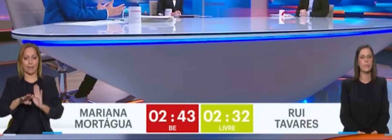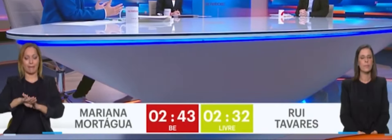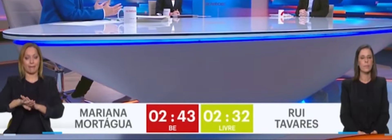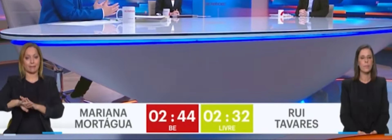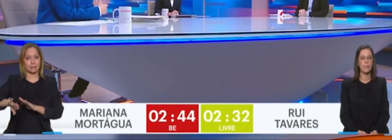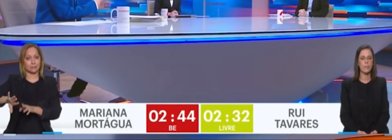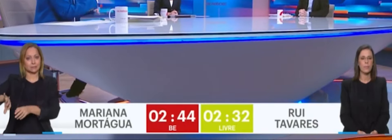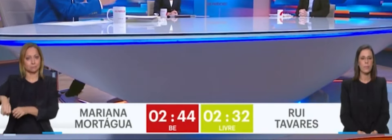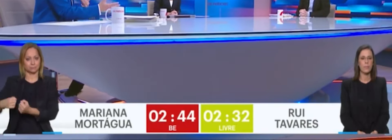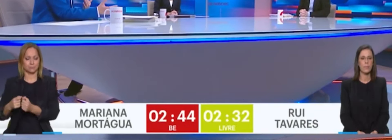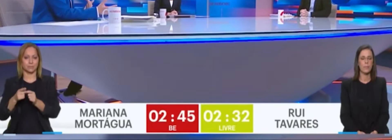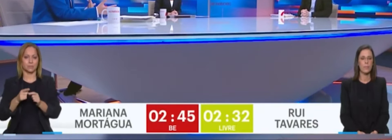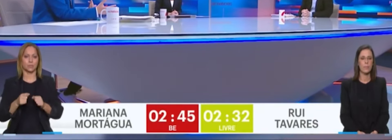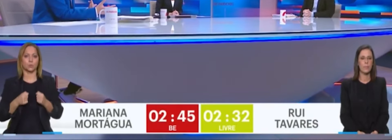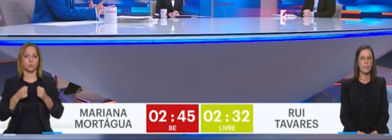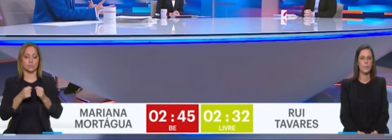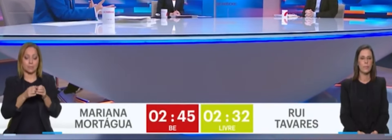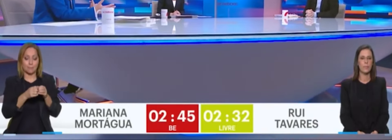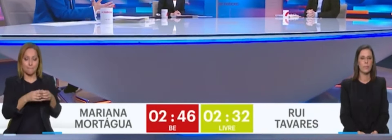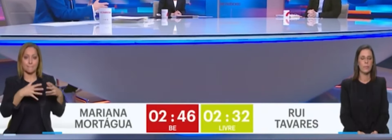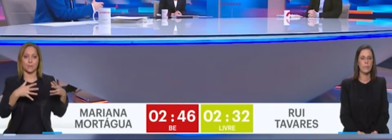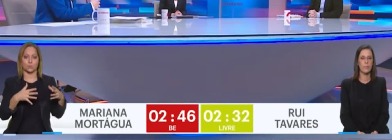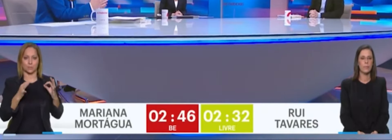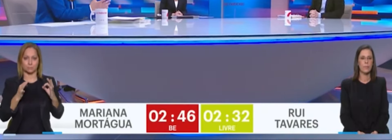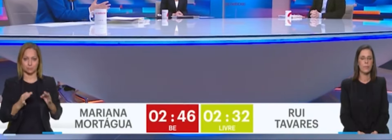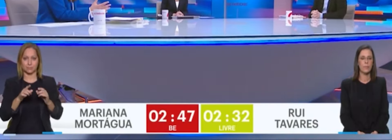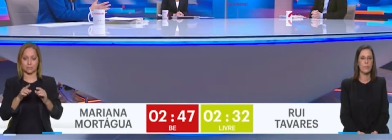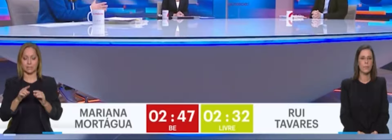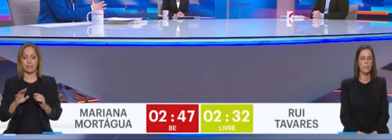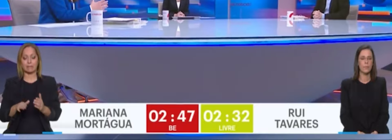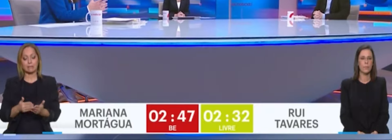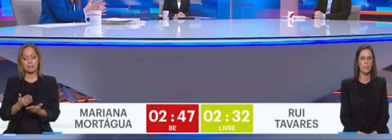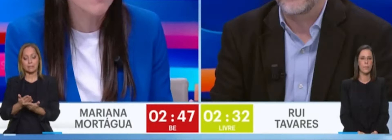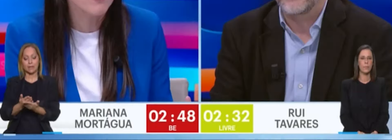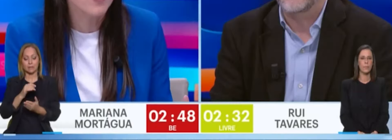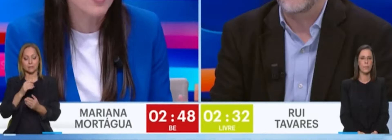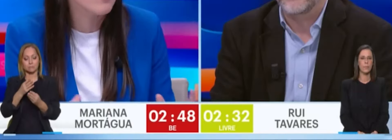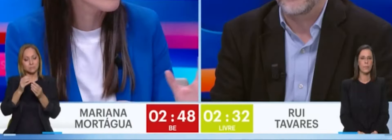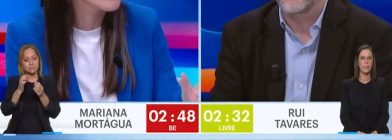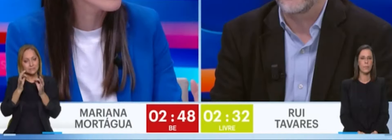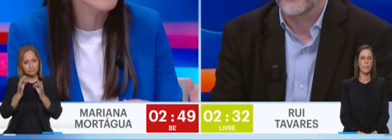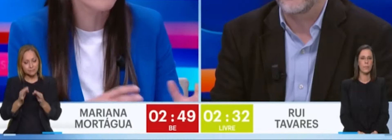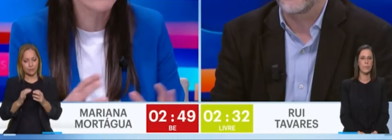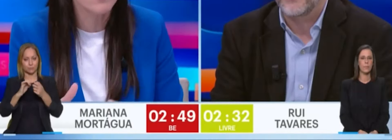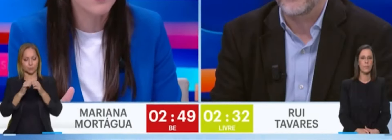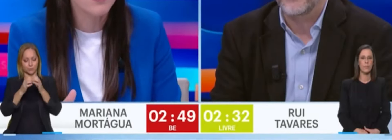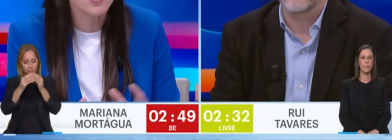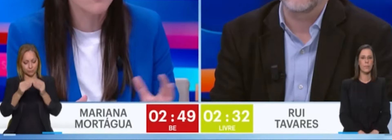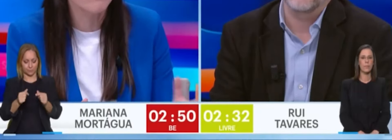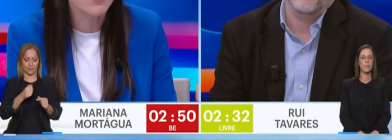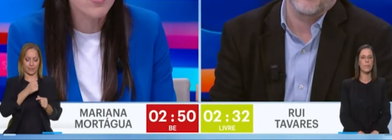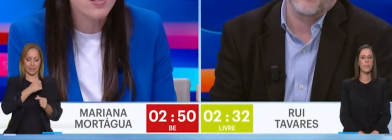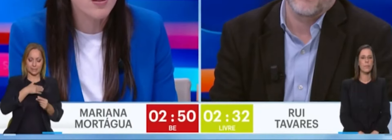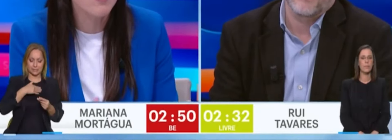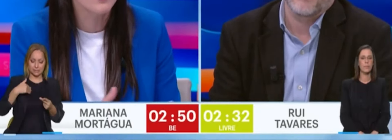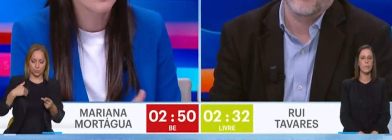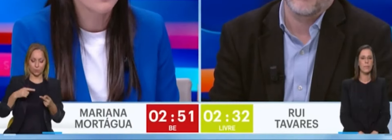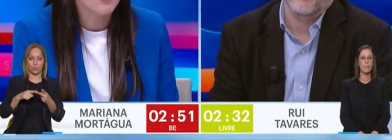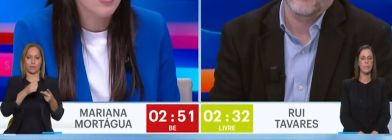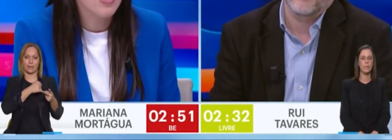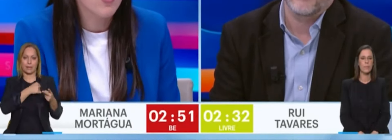maioria que vira página das políticas da maioria absoluta que encontre soluções para os principais problemas do país saúde habitação